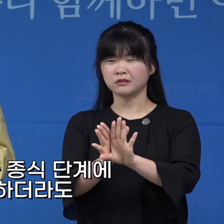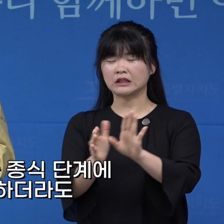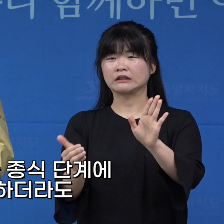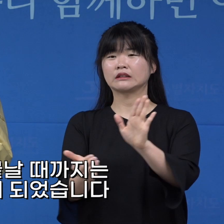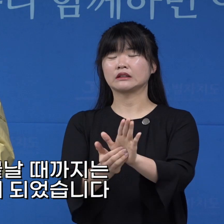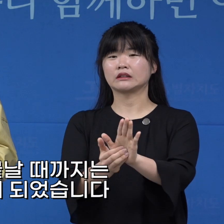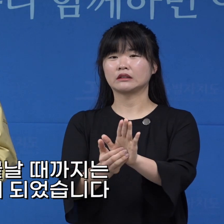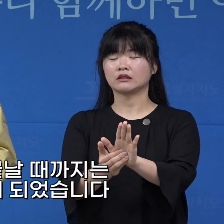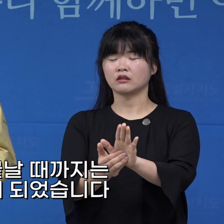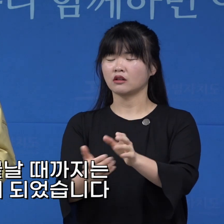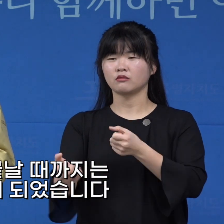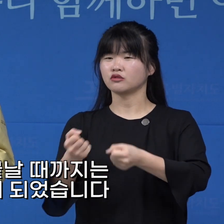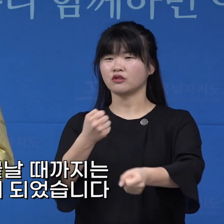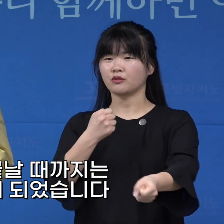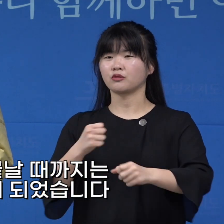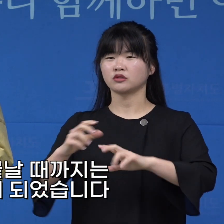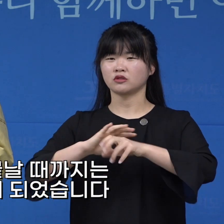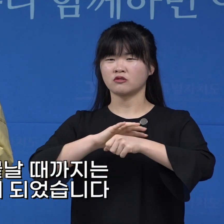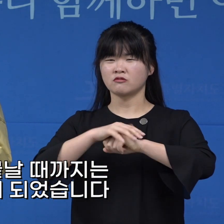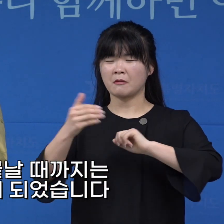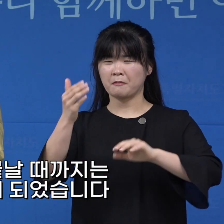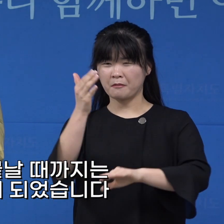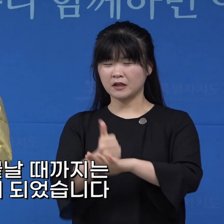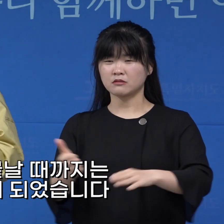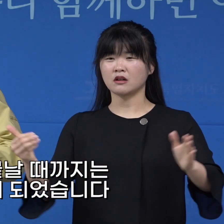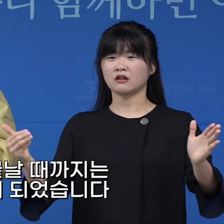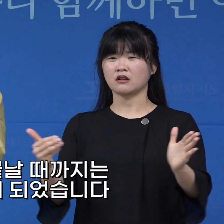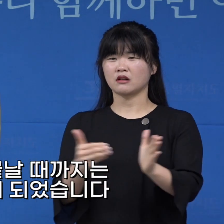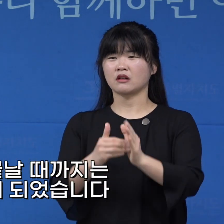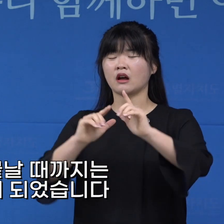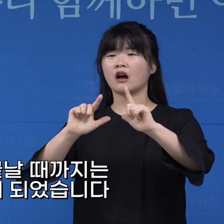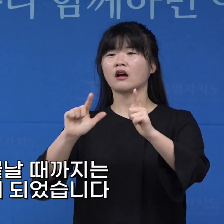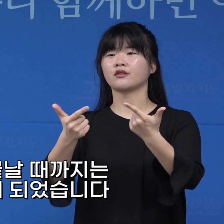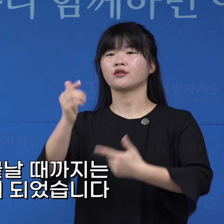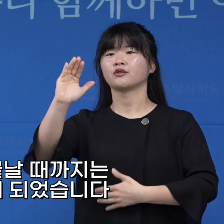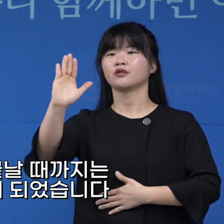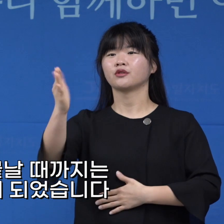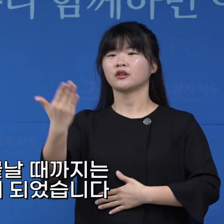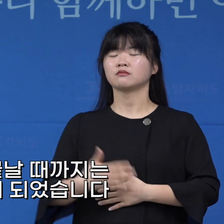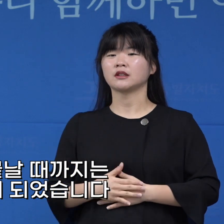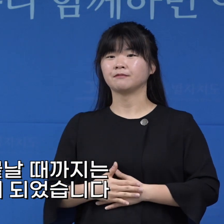하더라도 전 세계적으로 끝날 때까지는 끝난 것이 아니게 되었습니다.